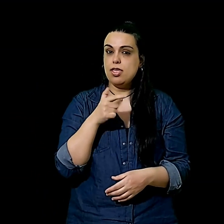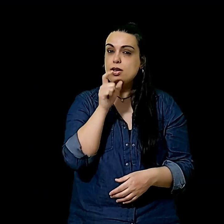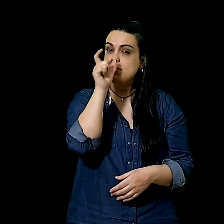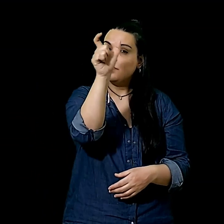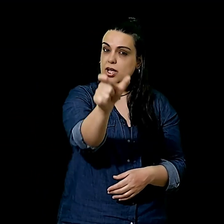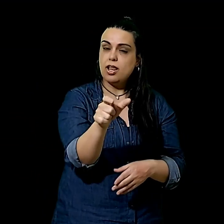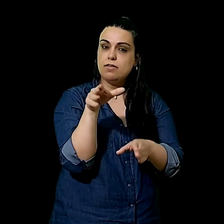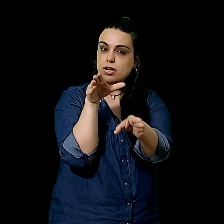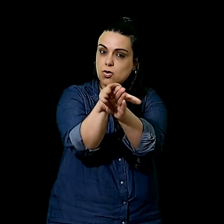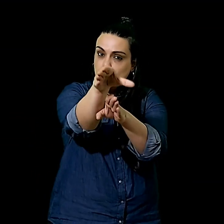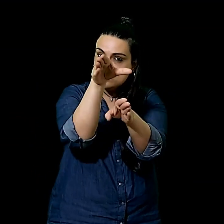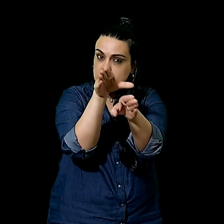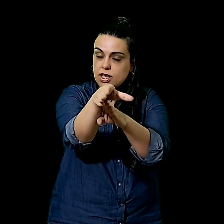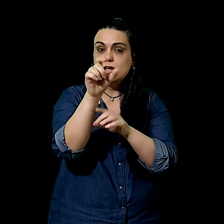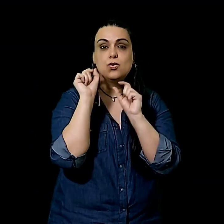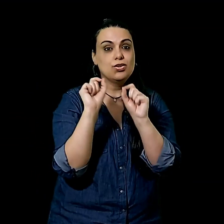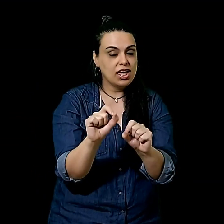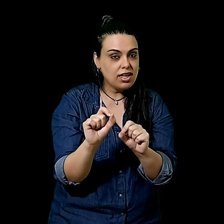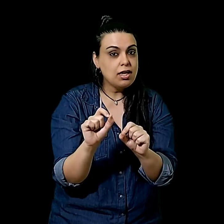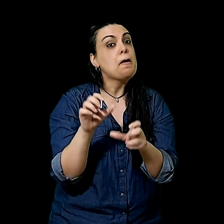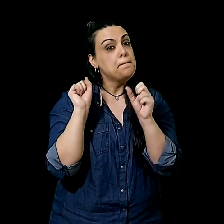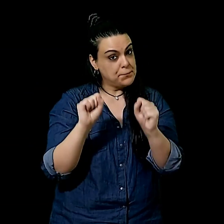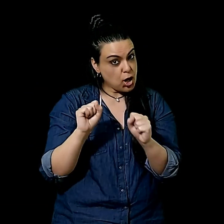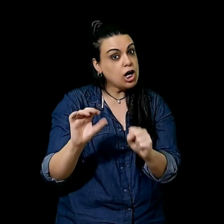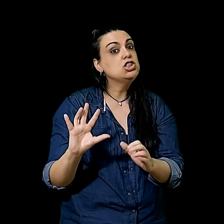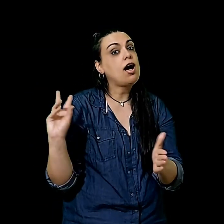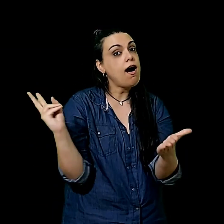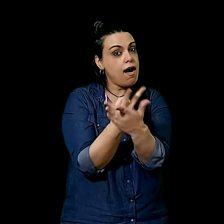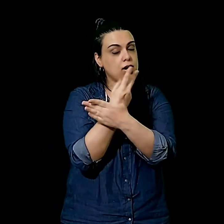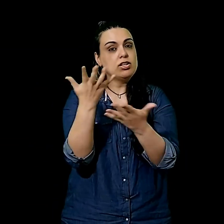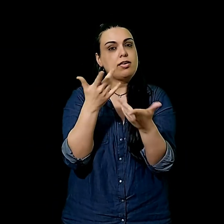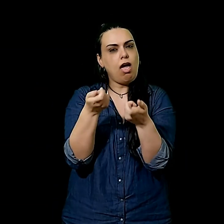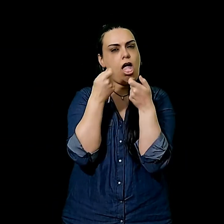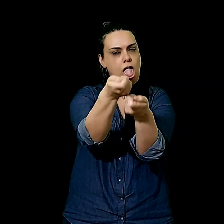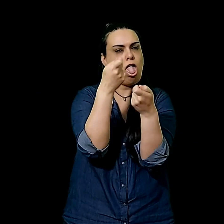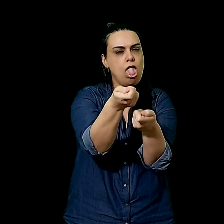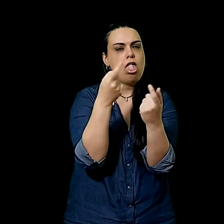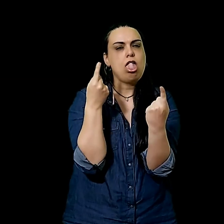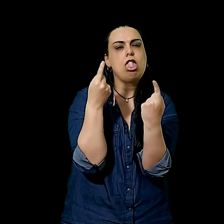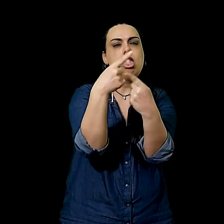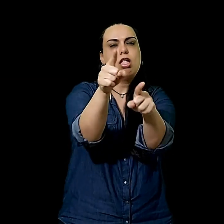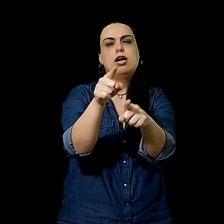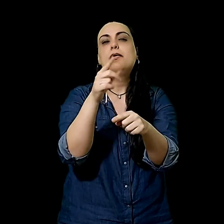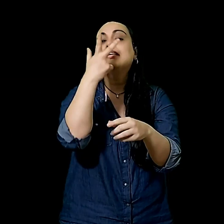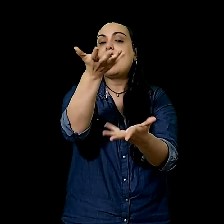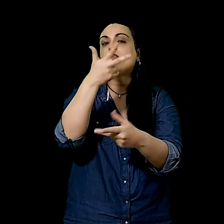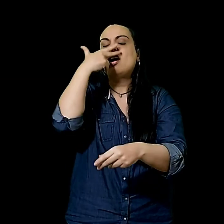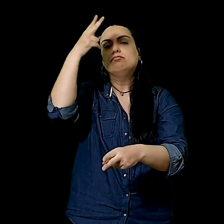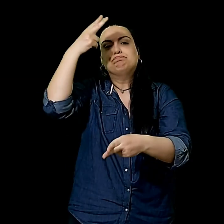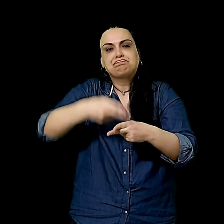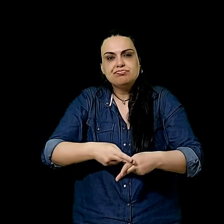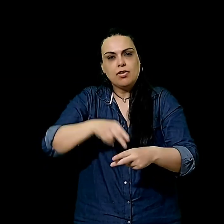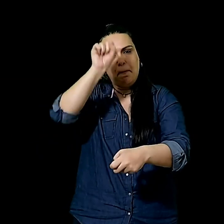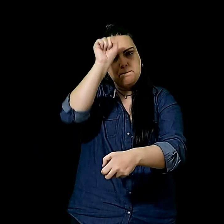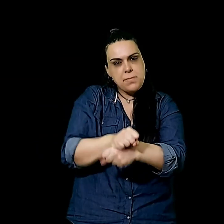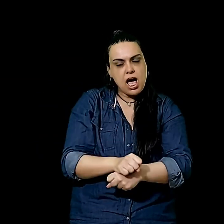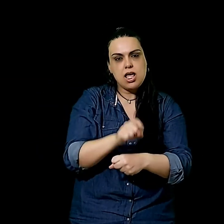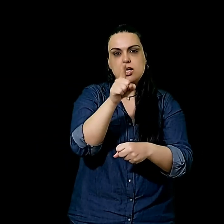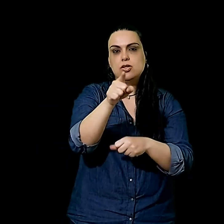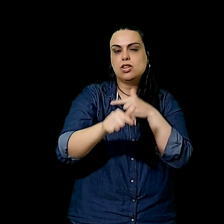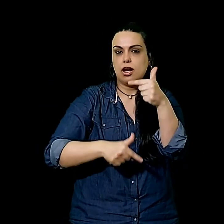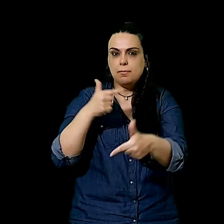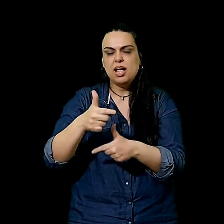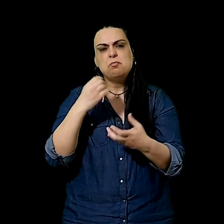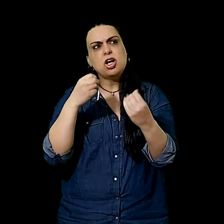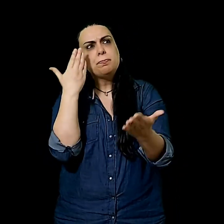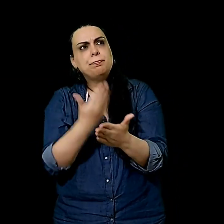ouvindo aí essa live é isso. Algumas coisas podem vir para interromper o teu chamado. Pode ser uma dor, pode ser uma perda, pode ser